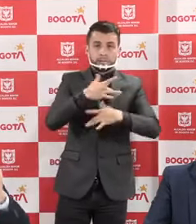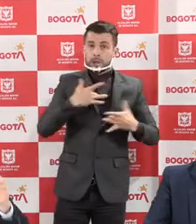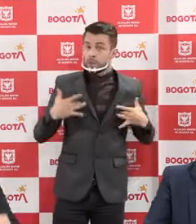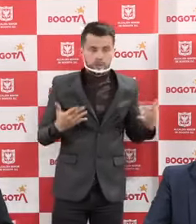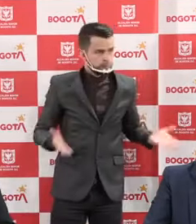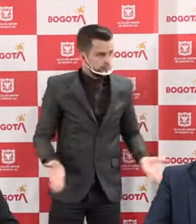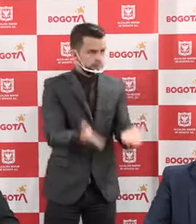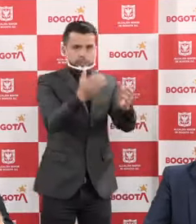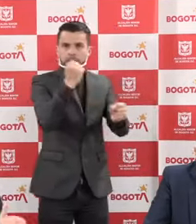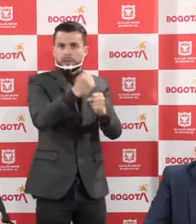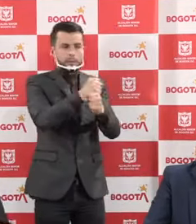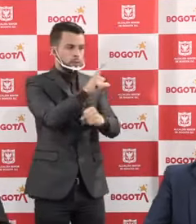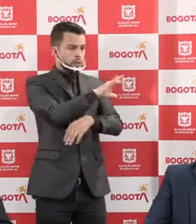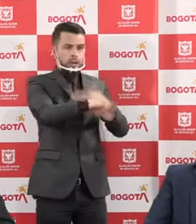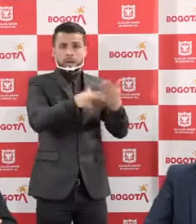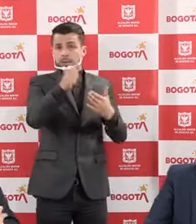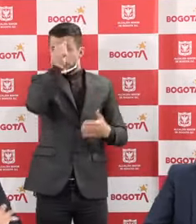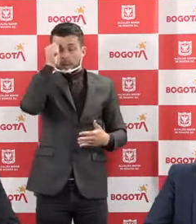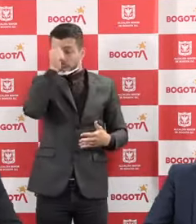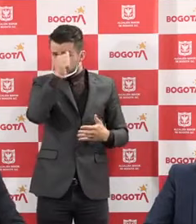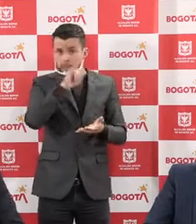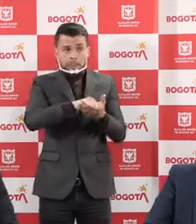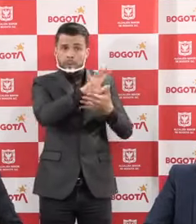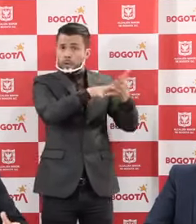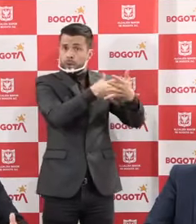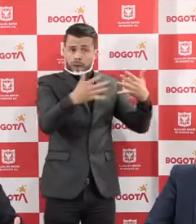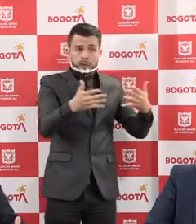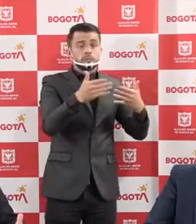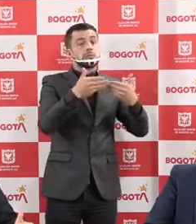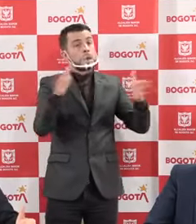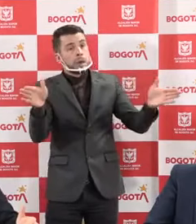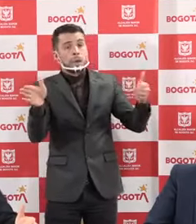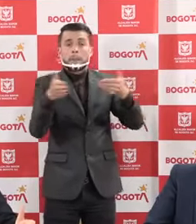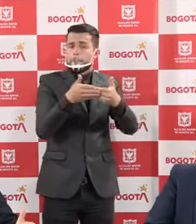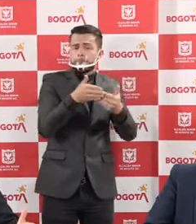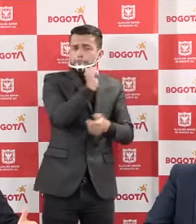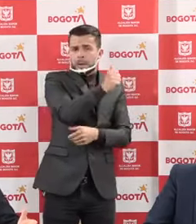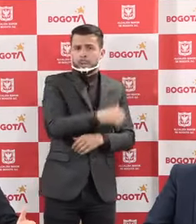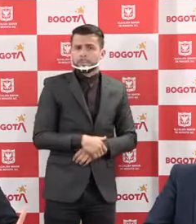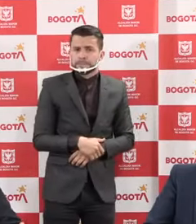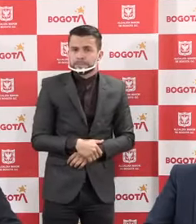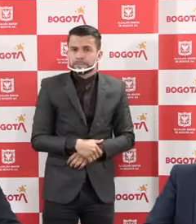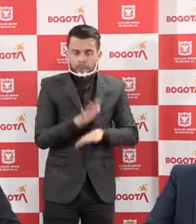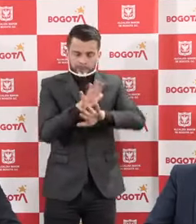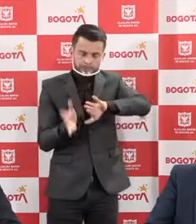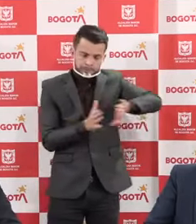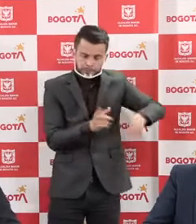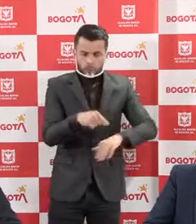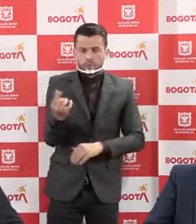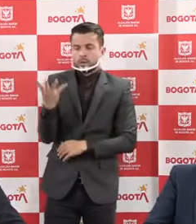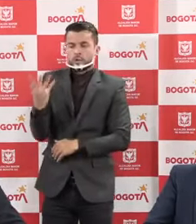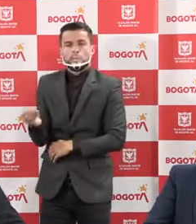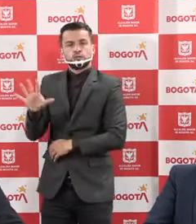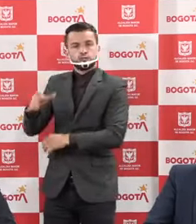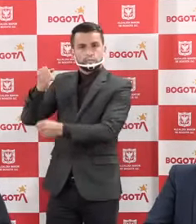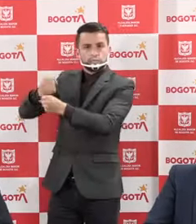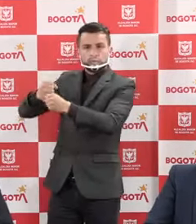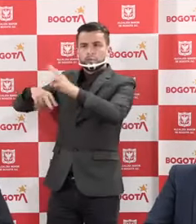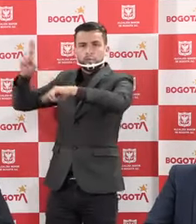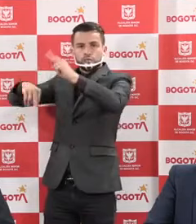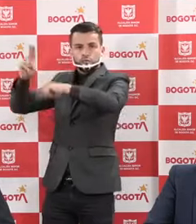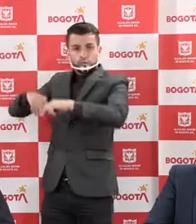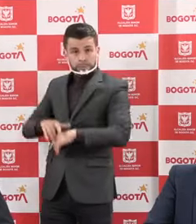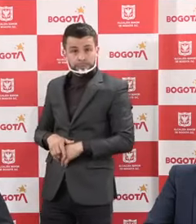lunes a domingo en los horarios que consideren la actividad de la construcción es una actividad que tiene un bajo costo